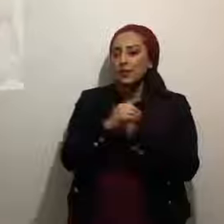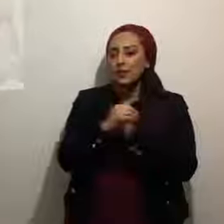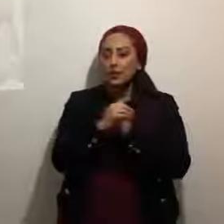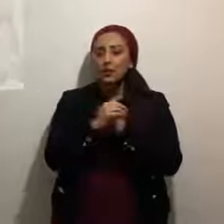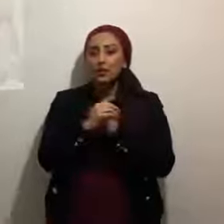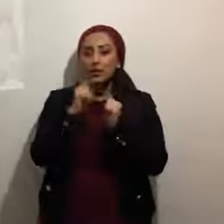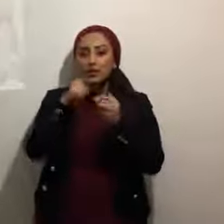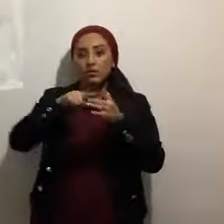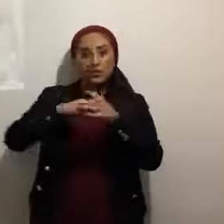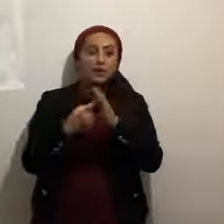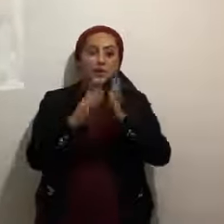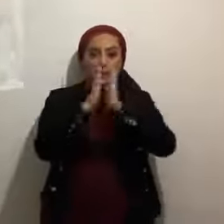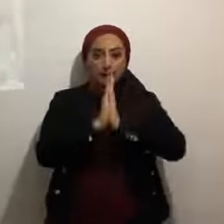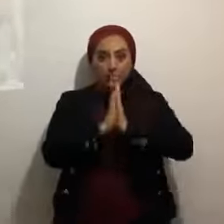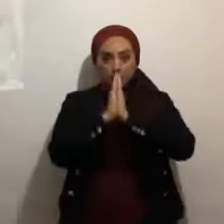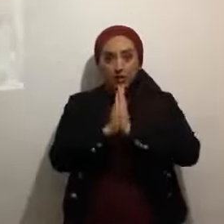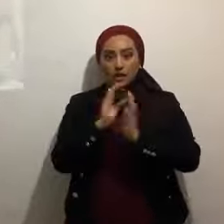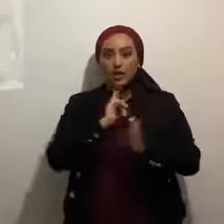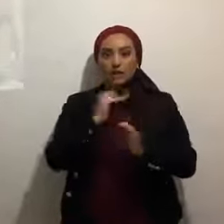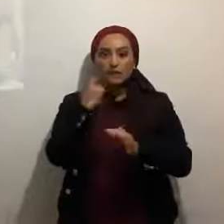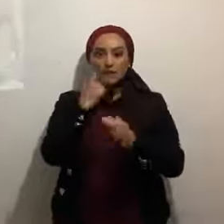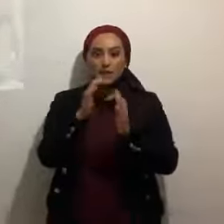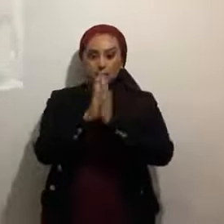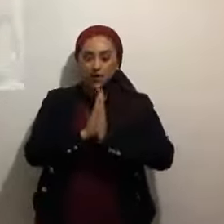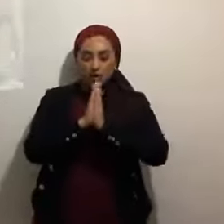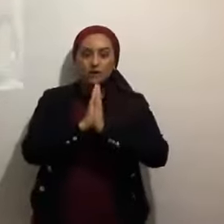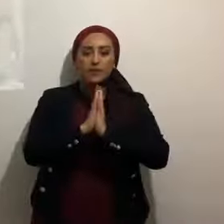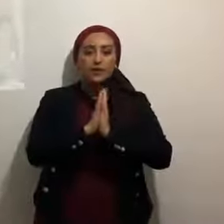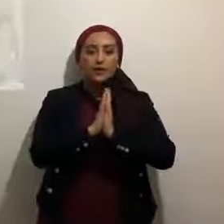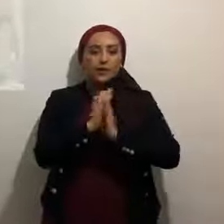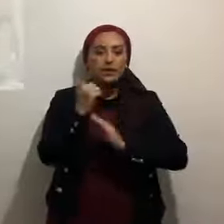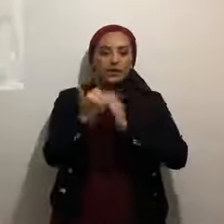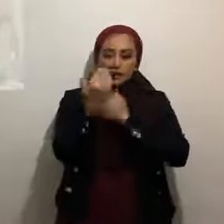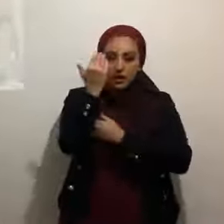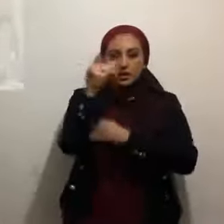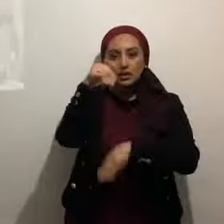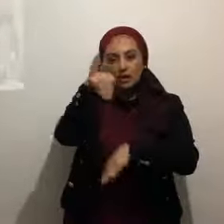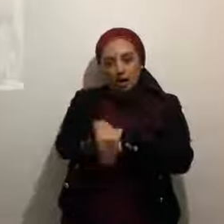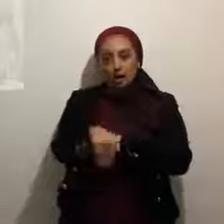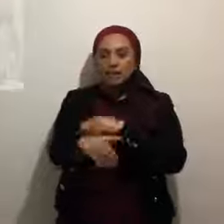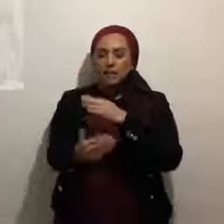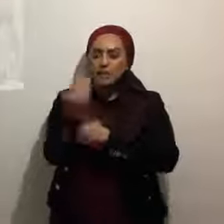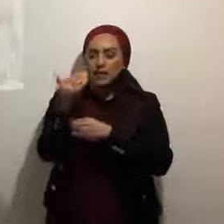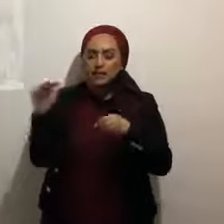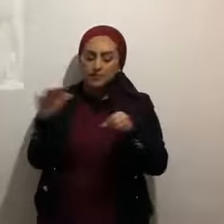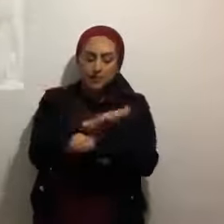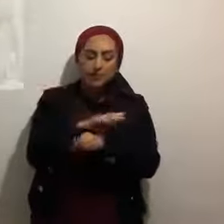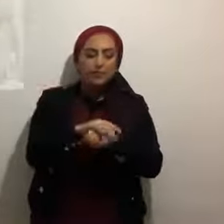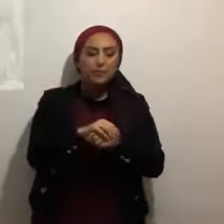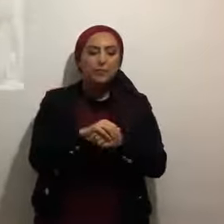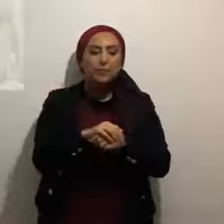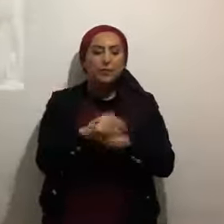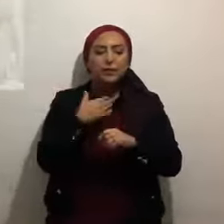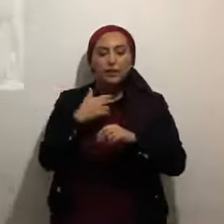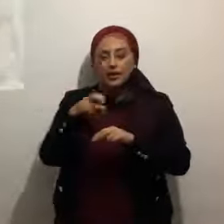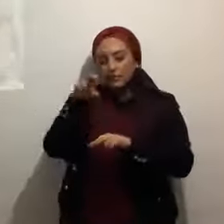a orar. Yo me puse a orar día y noche, madrugadas enteras, sentado en un sillón,